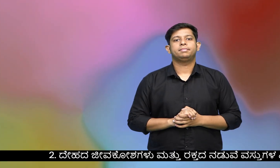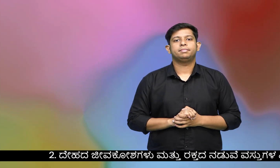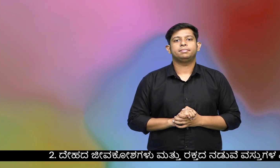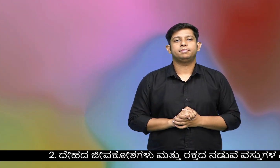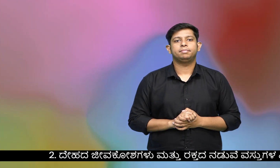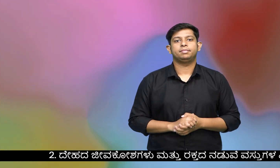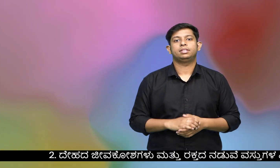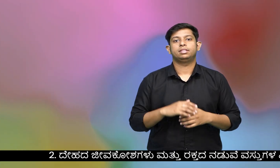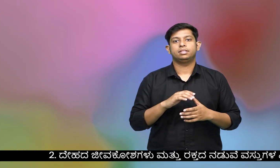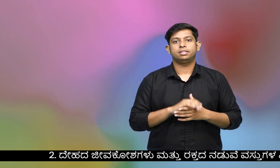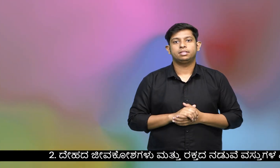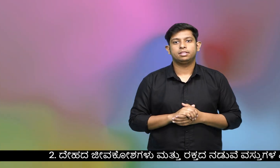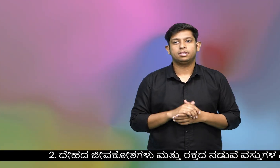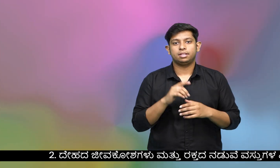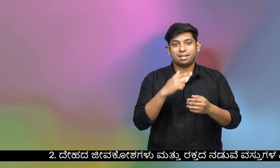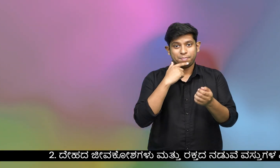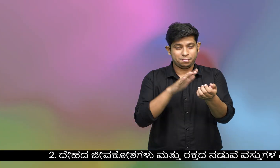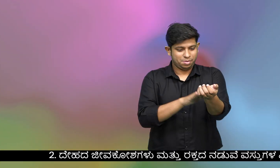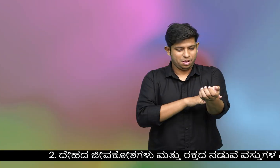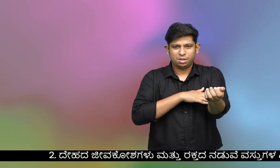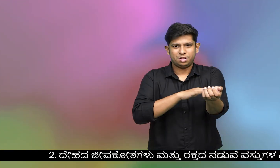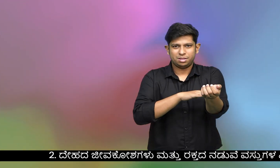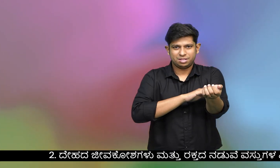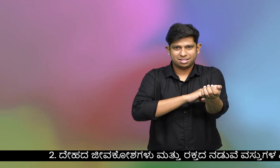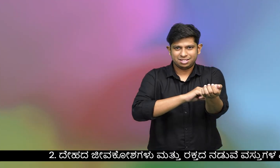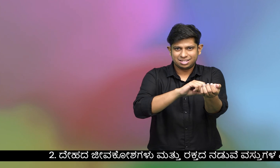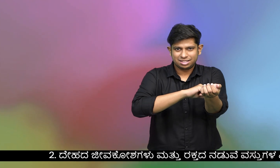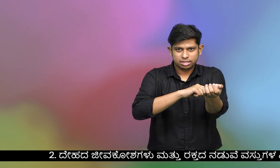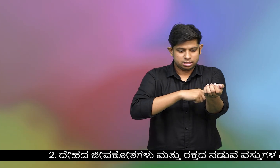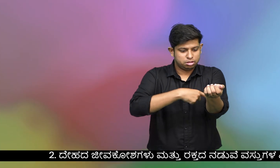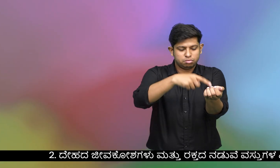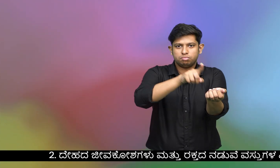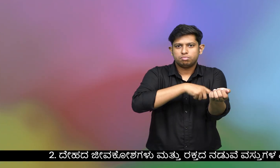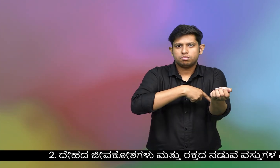2. ದೇಹದ ಜೀವಕೋಶಗಳು ಮತ್ತು ರಕ್ತದ ನಡುವೆ ವಸ್ತುಗಳ ವಿನಿಮಯ.